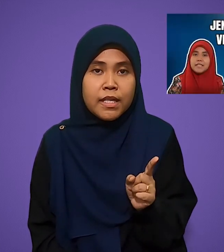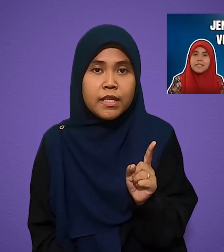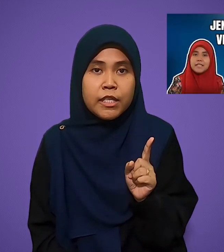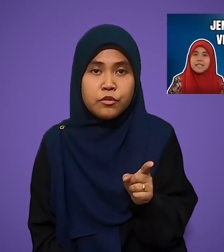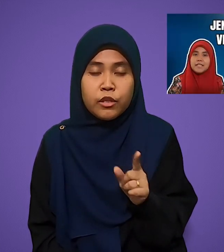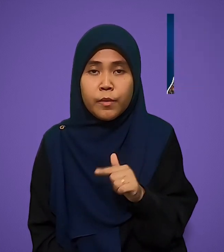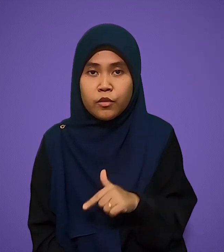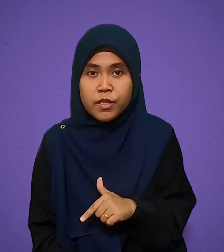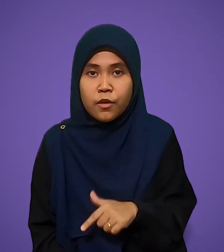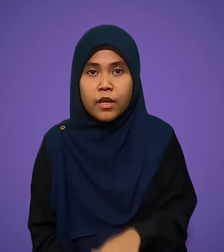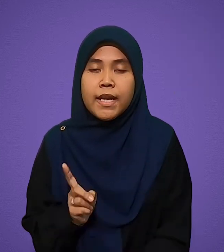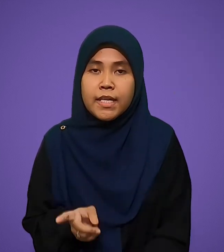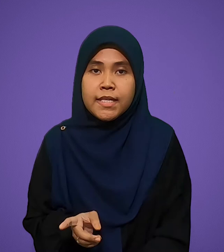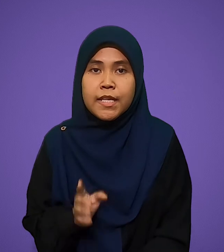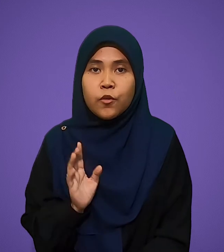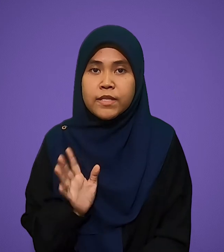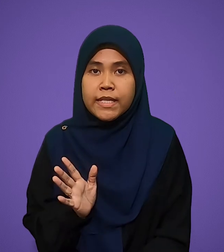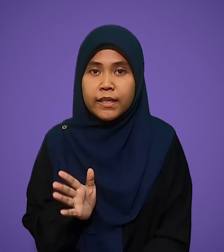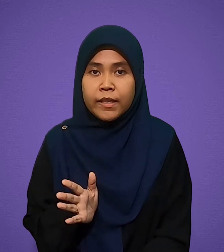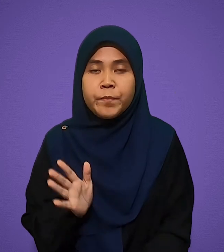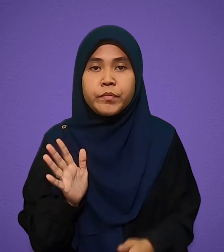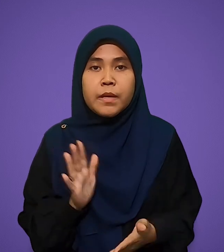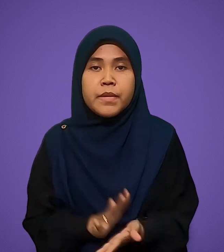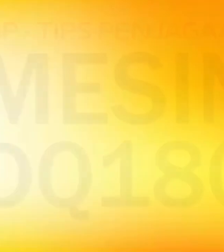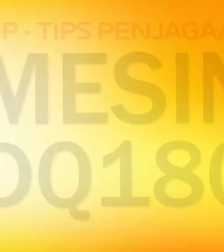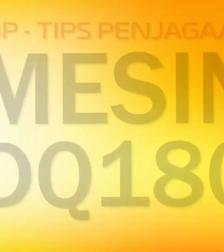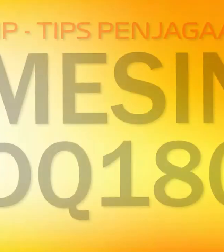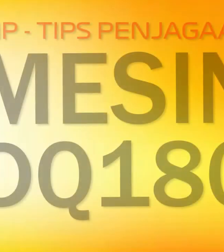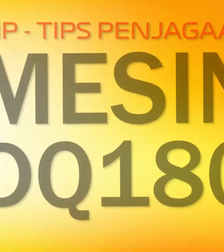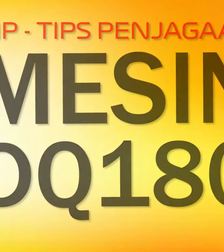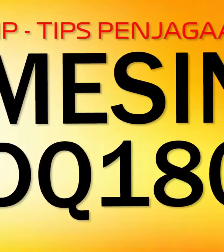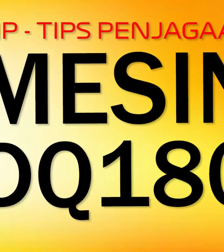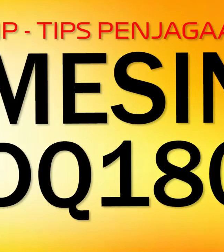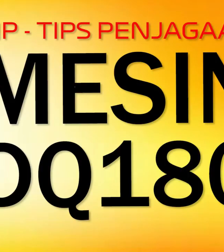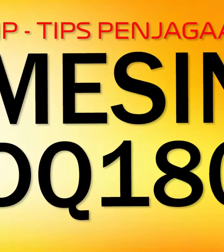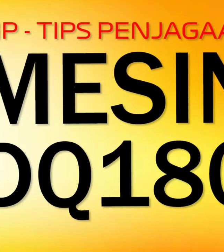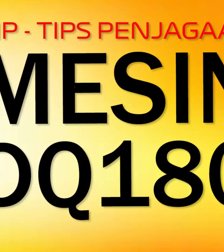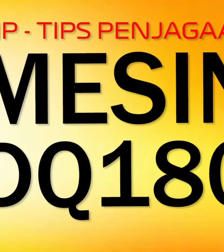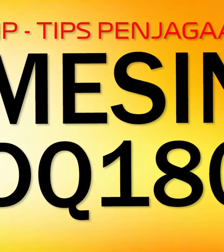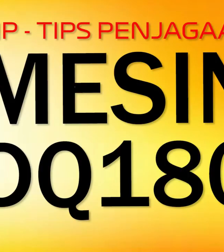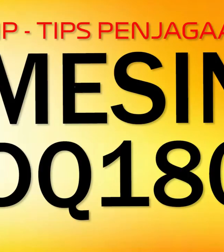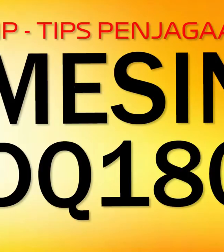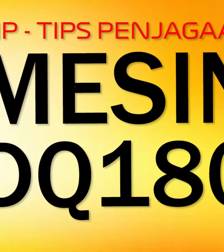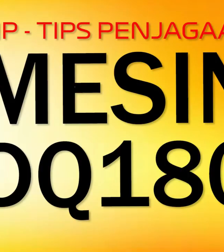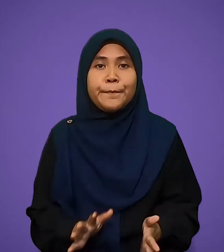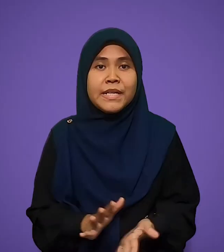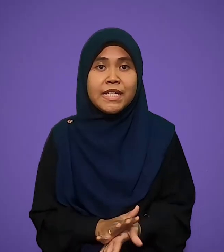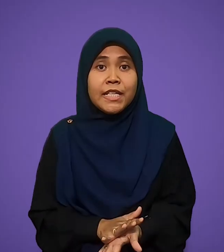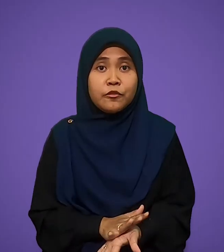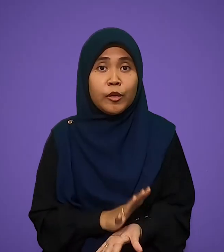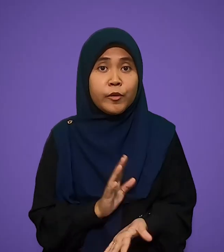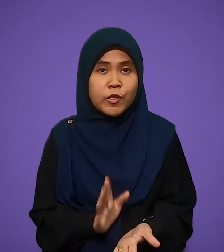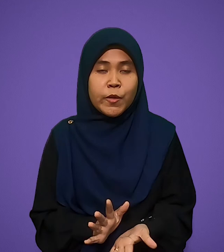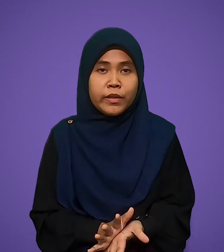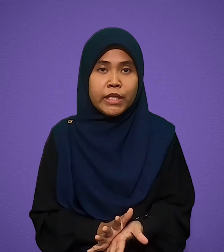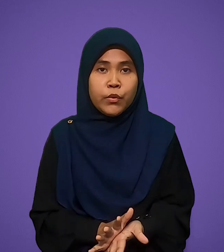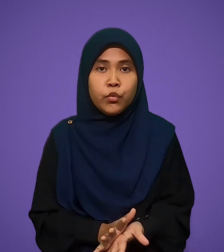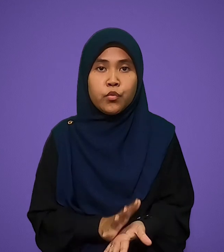di Q180. Hari ini saya nak kongsikan mengenai tips-tips penjagaan mesin. Okey, mesin di Q180 ni untuk